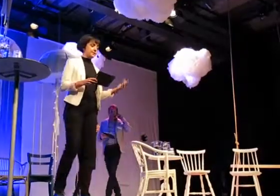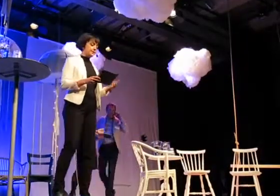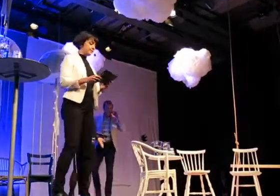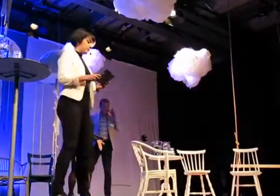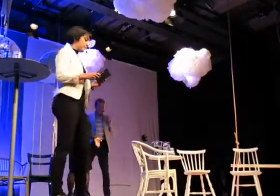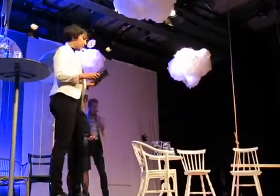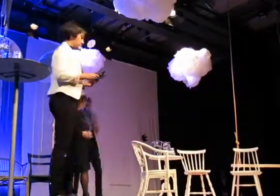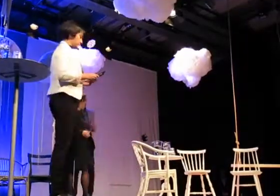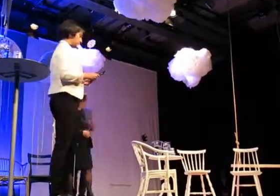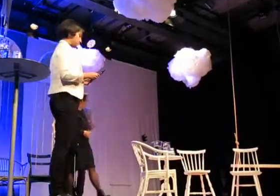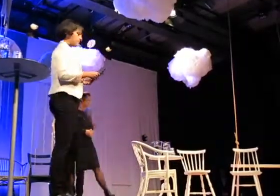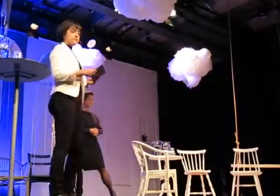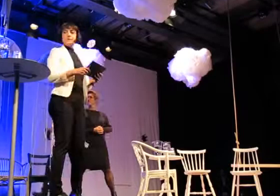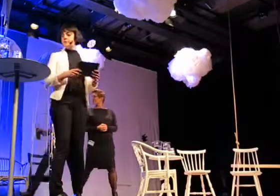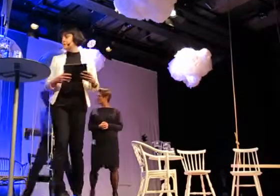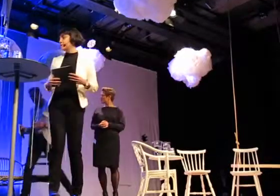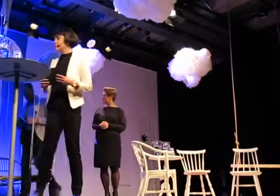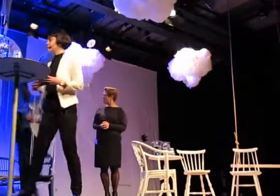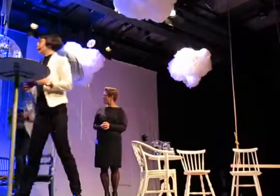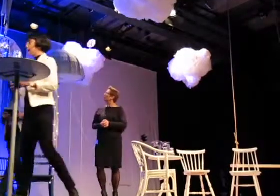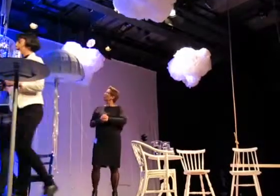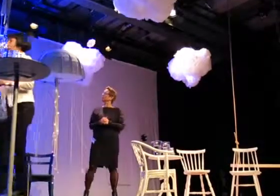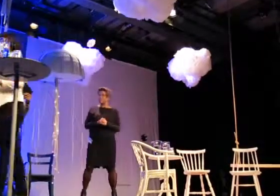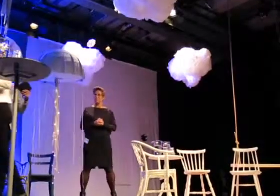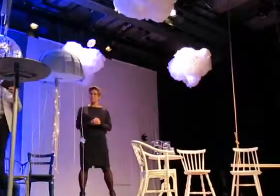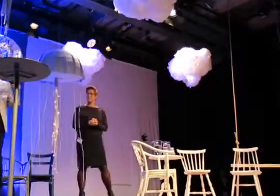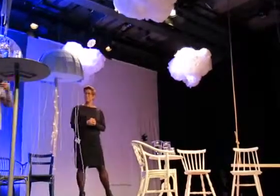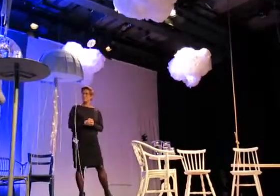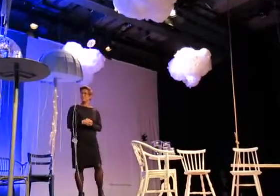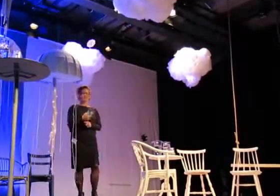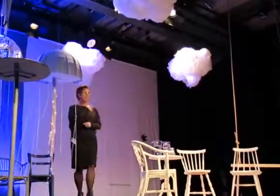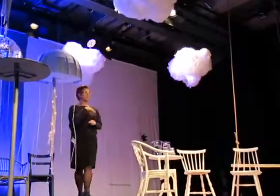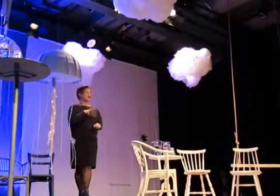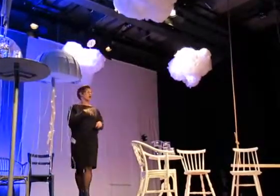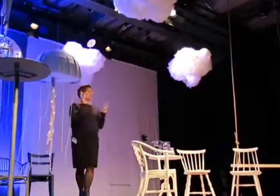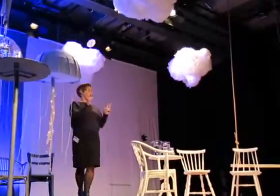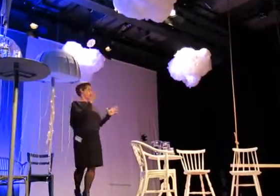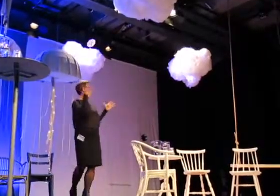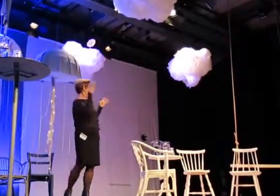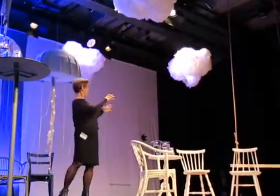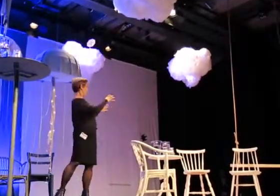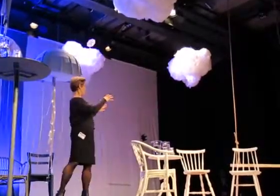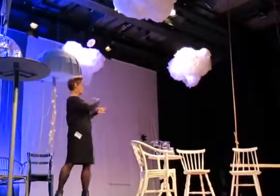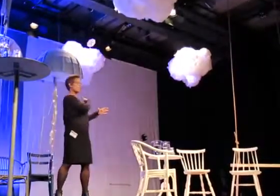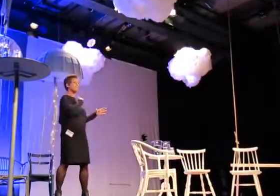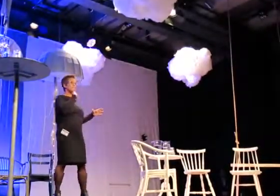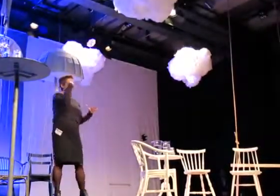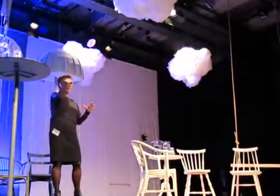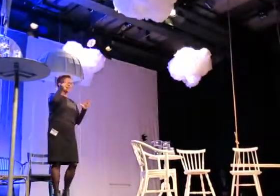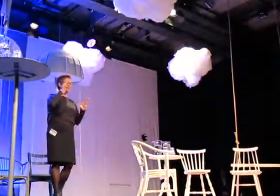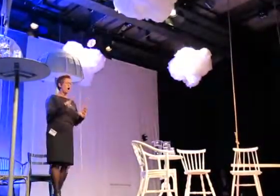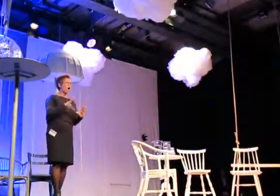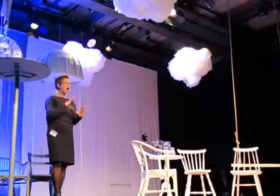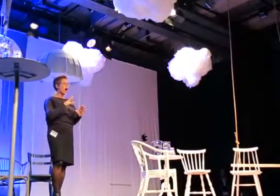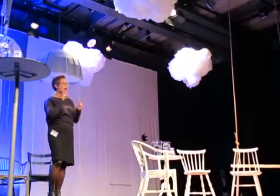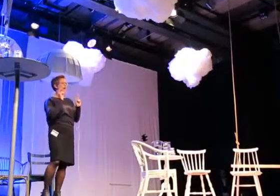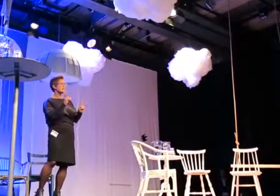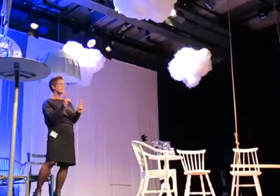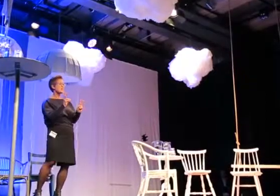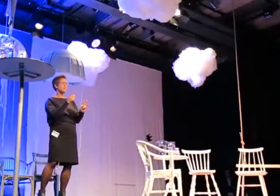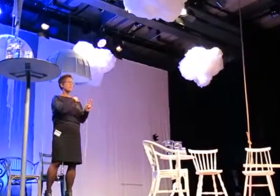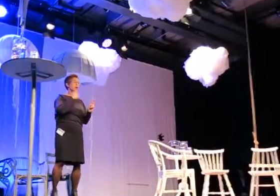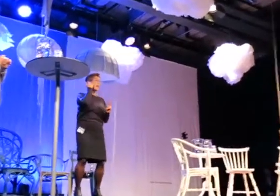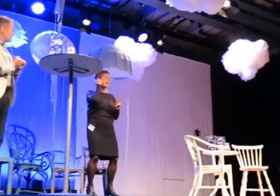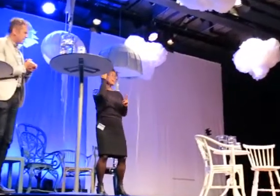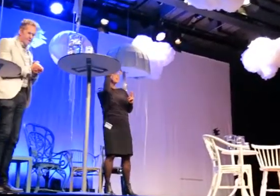har vi ett härligt gäng på gång. Och vi tänkte ha en liten slags, inte aktion, men en mäklarsituation där vi har idéer